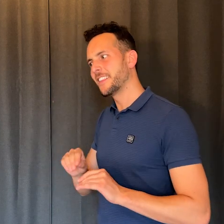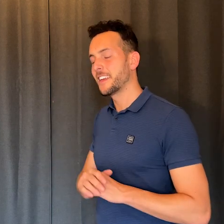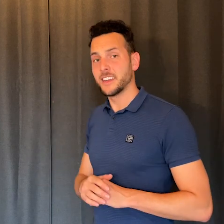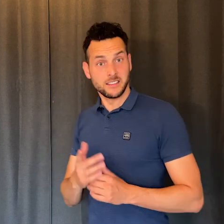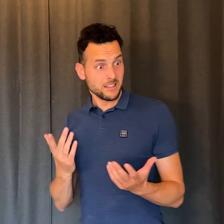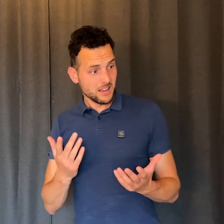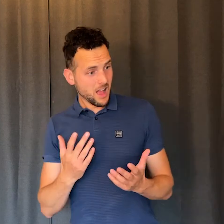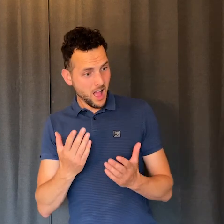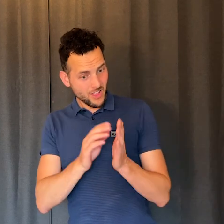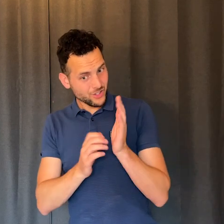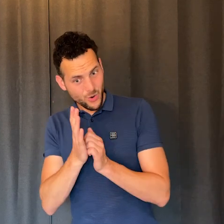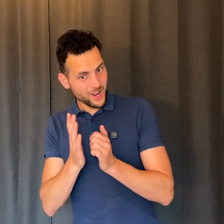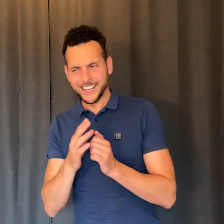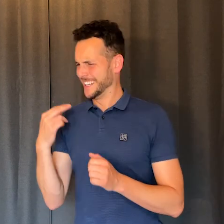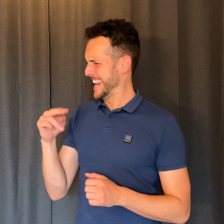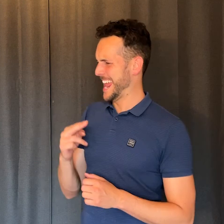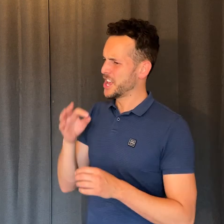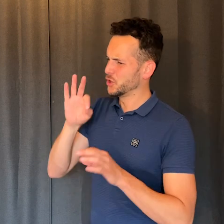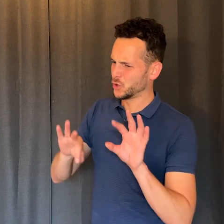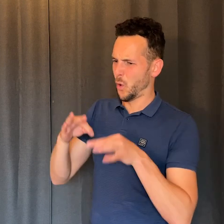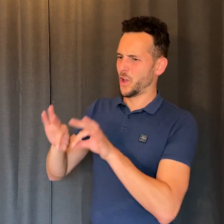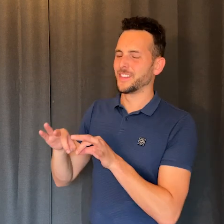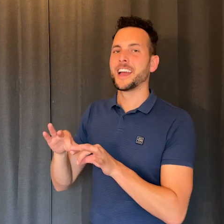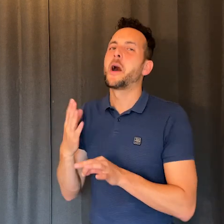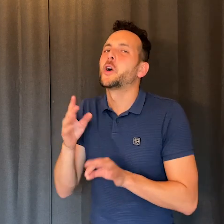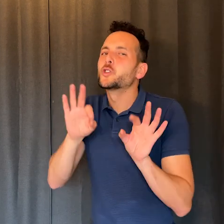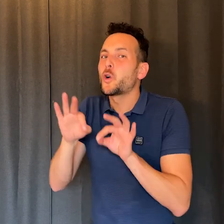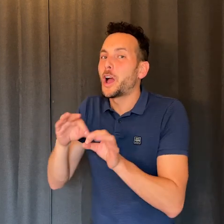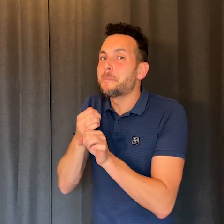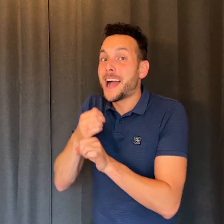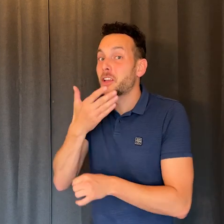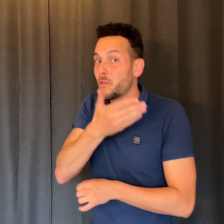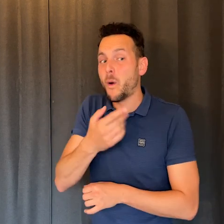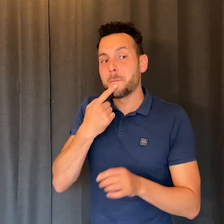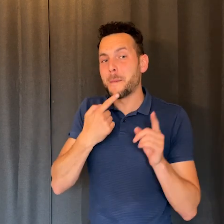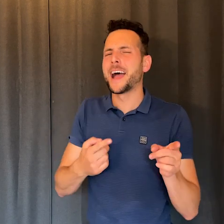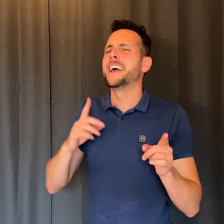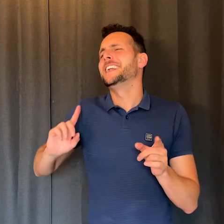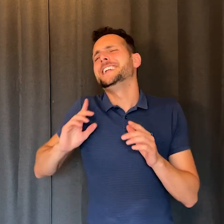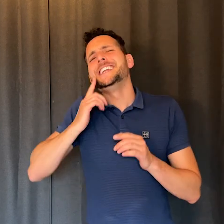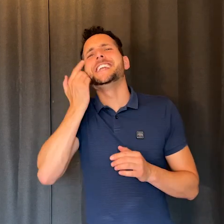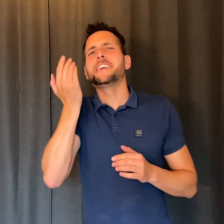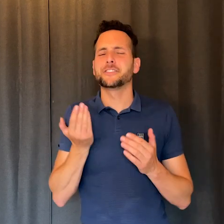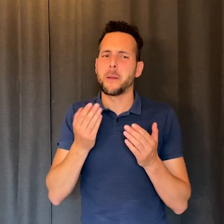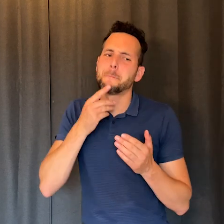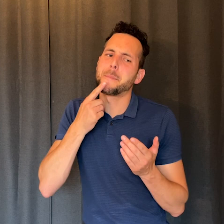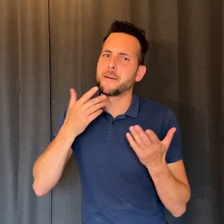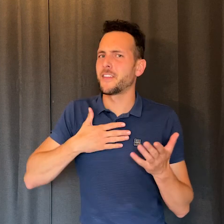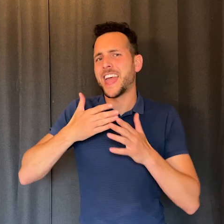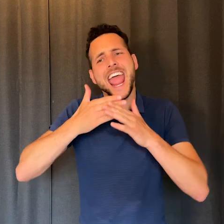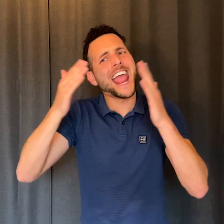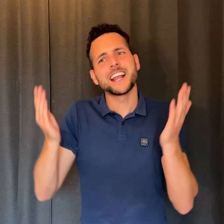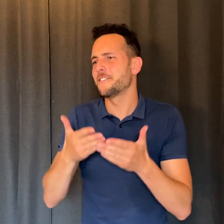handschoenen? Nee, natuurlijk niet. Het zijn sokken. Kijk eens, kids. We hebben sokken voor papa gemaakt. Onze allerliefste papa van de hele wereld. Ja. Want het is natuurlijk